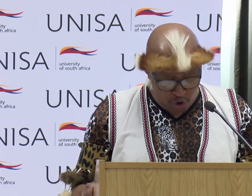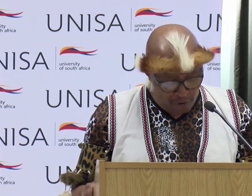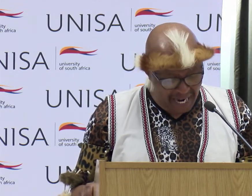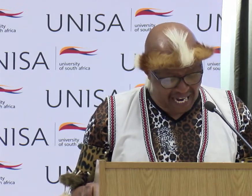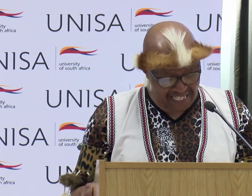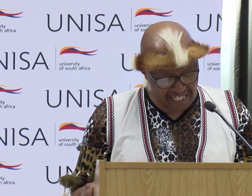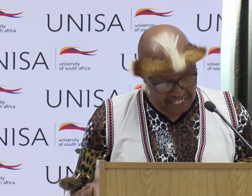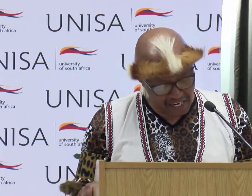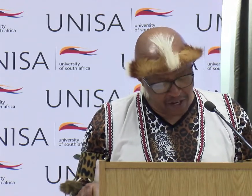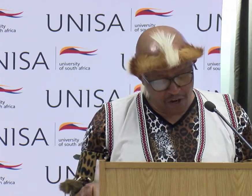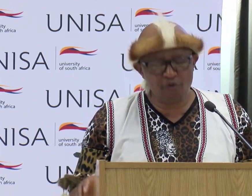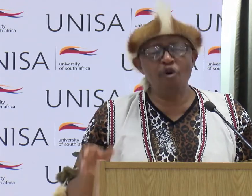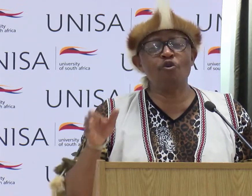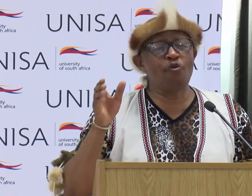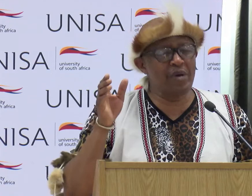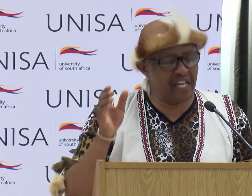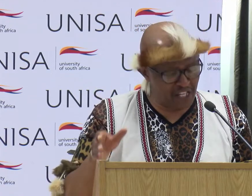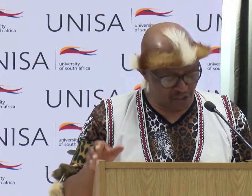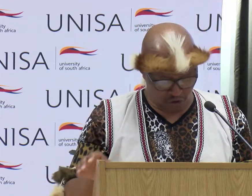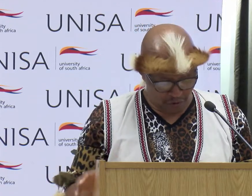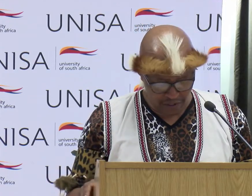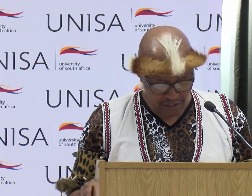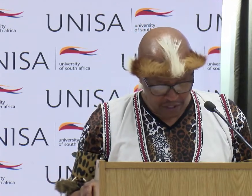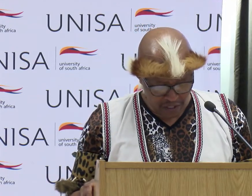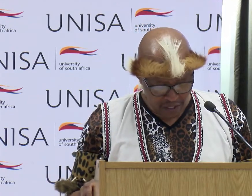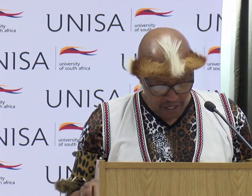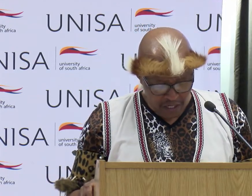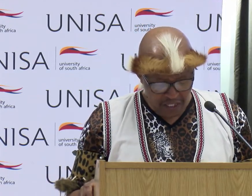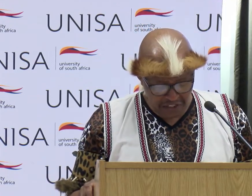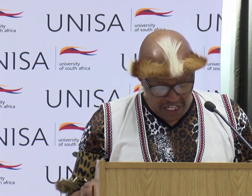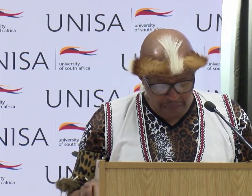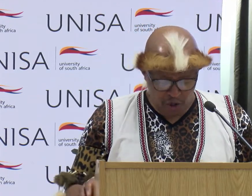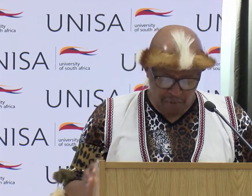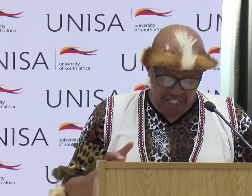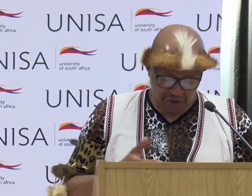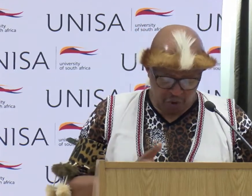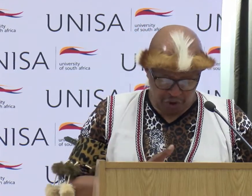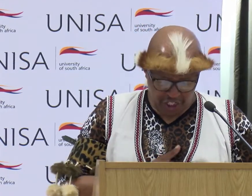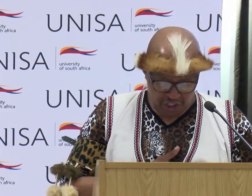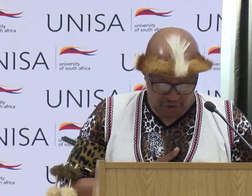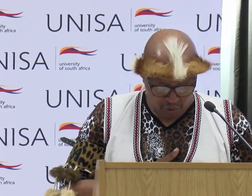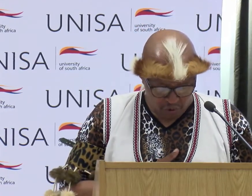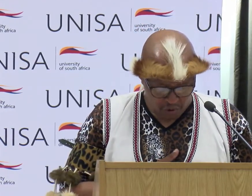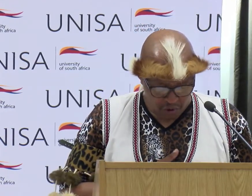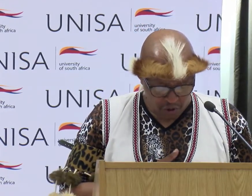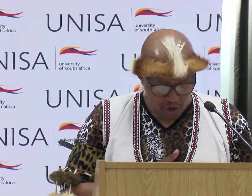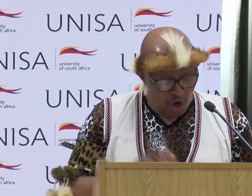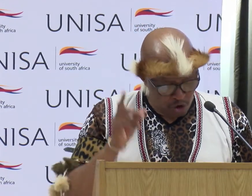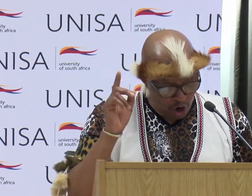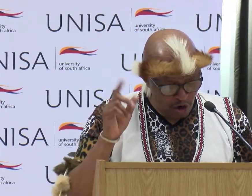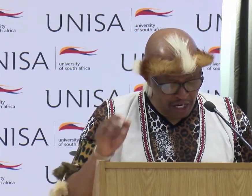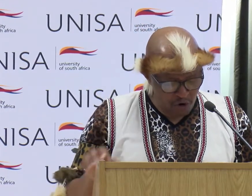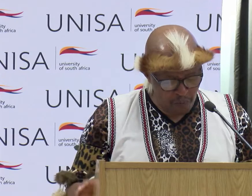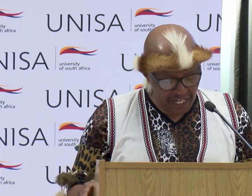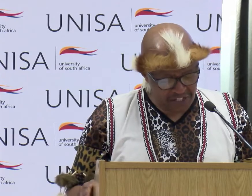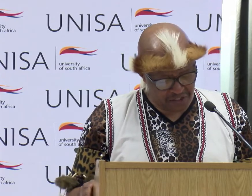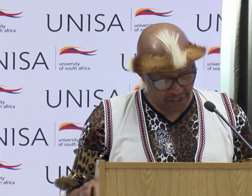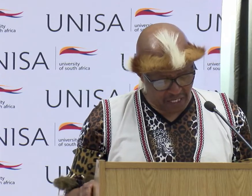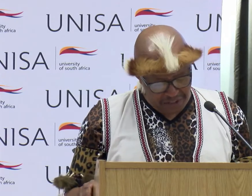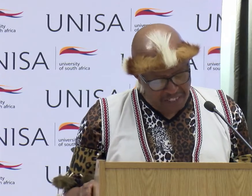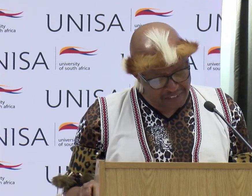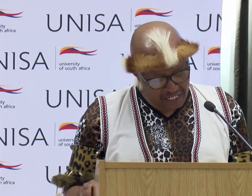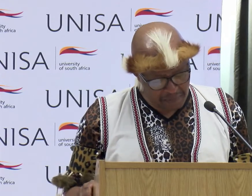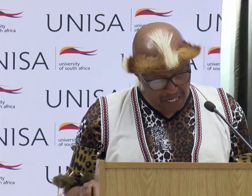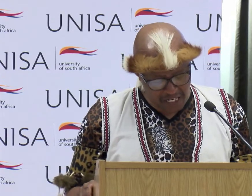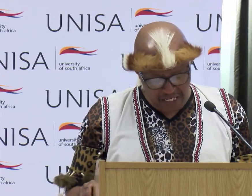ukuthi ukukhuluma kahle hle kungubizo isipho noma isibusiso Lolo ke